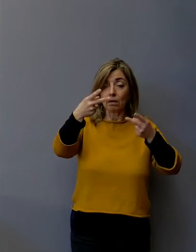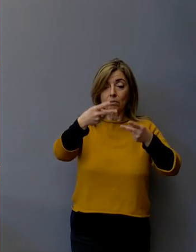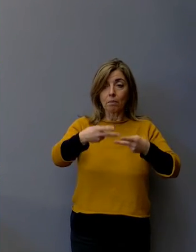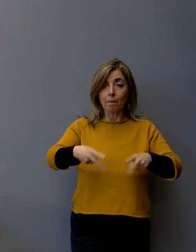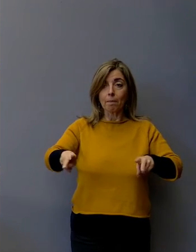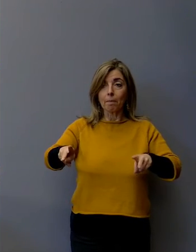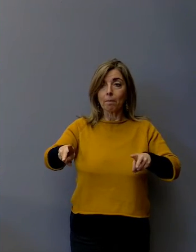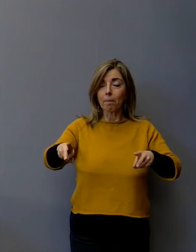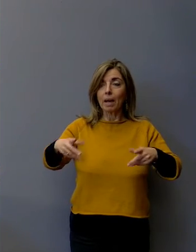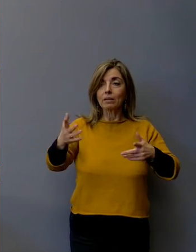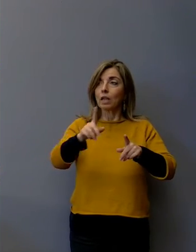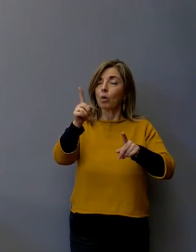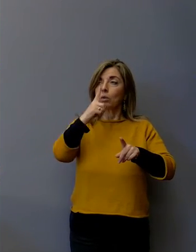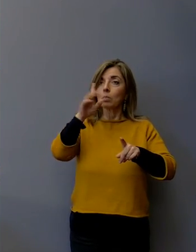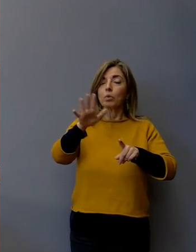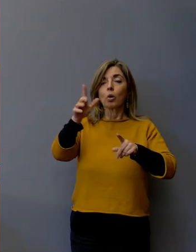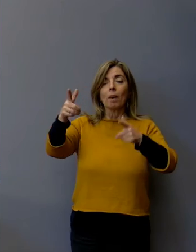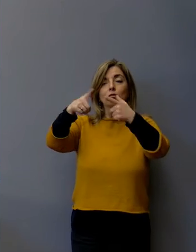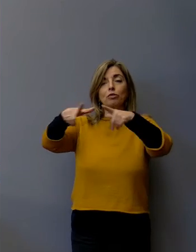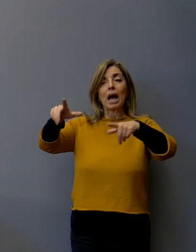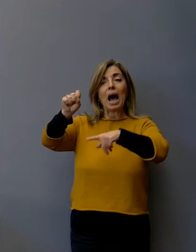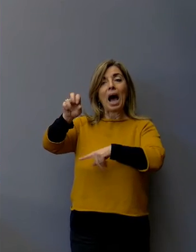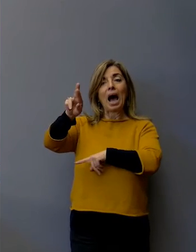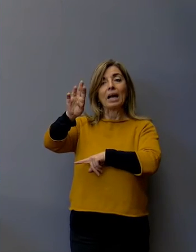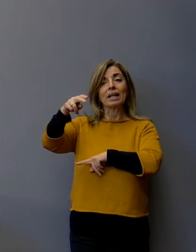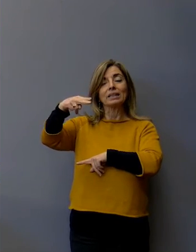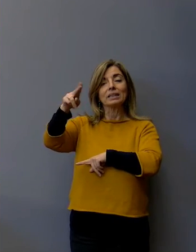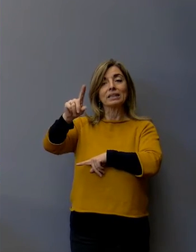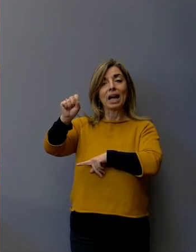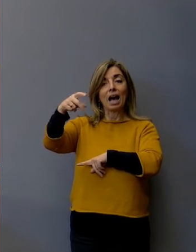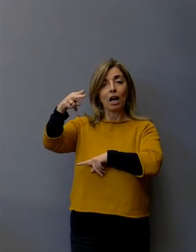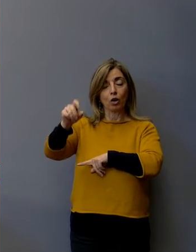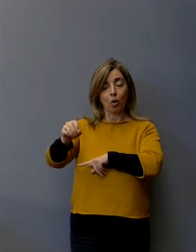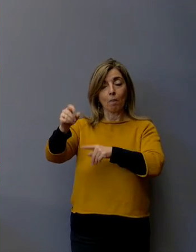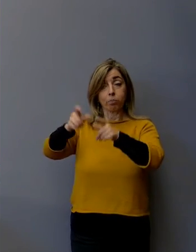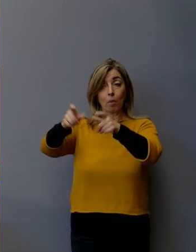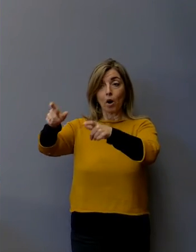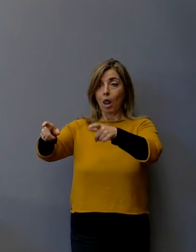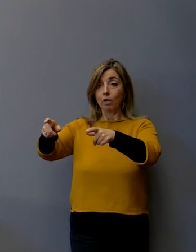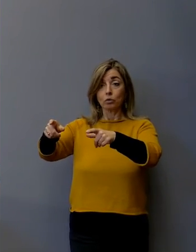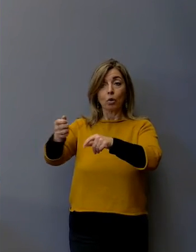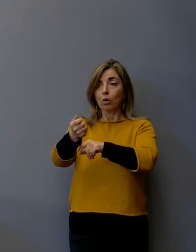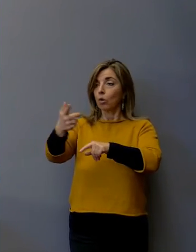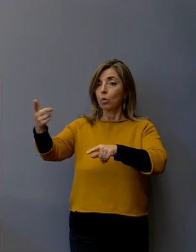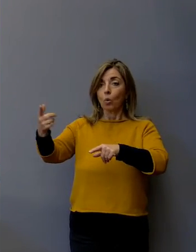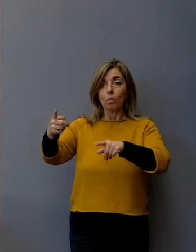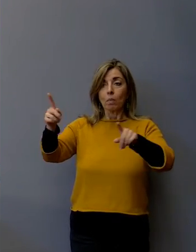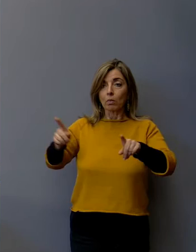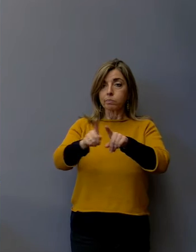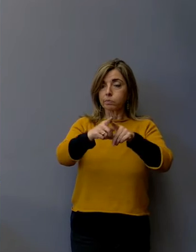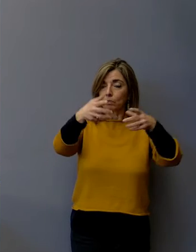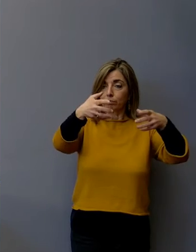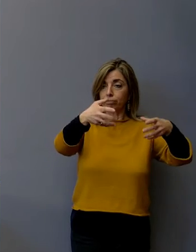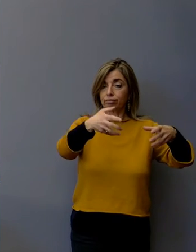gara sarà maranzana i dati sono nel bilancio sto leggendo i dati che sono del bilancio renon